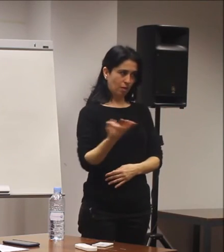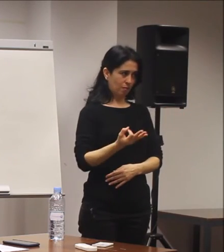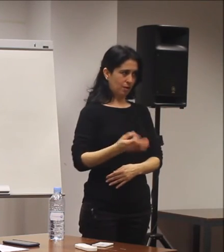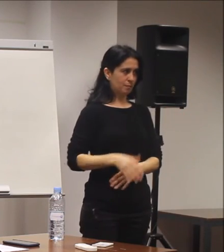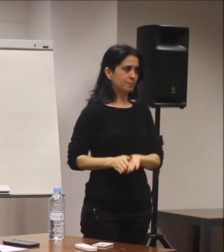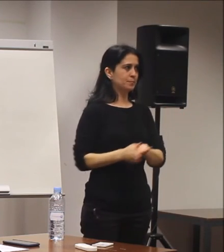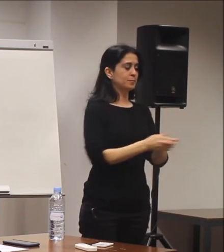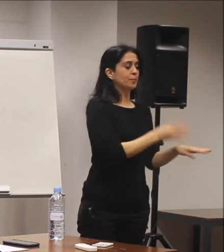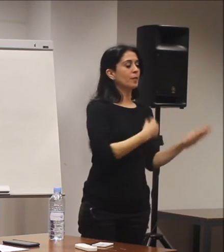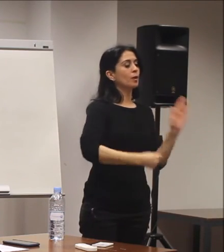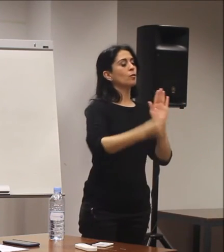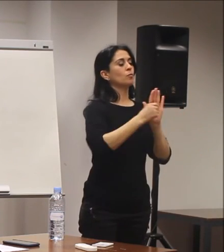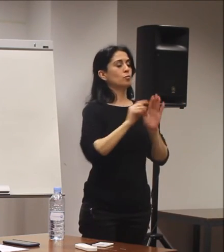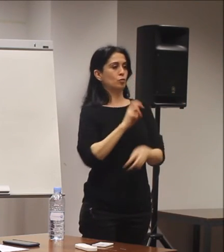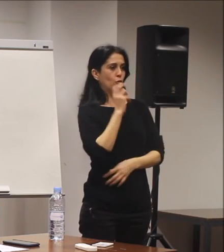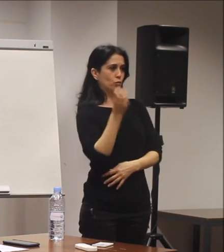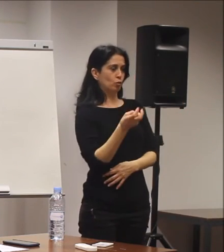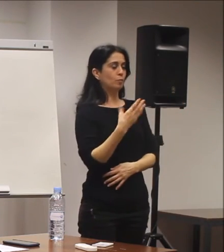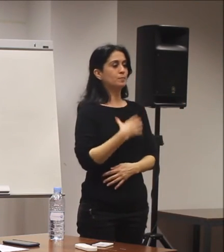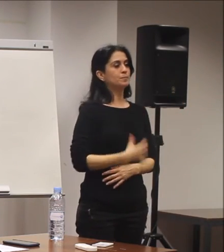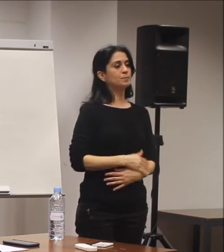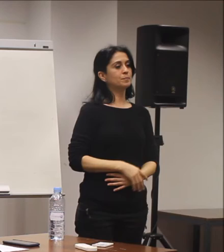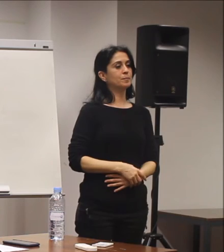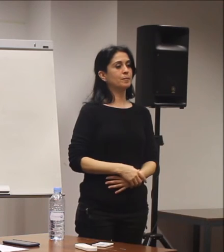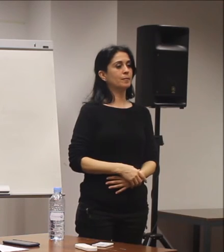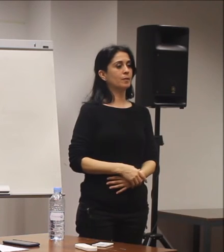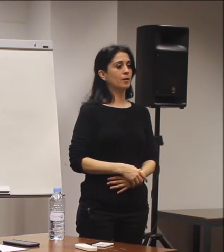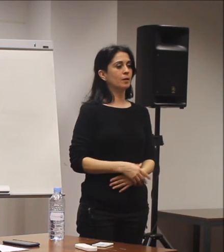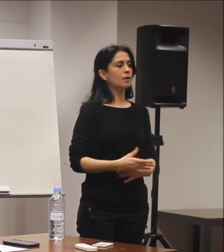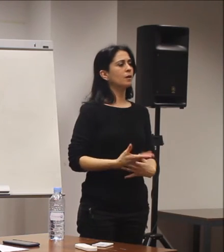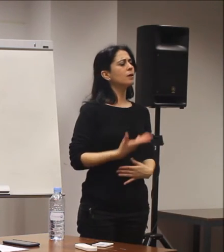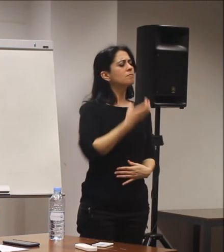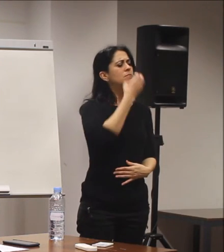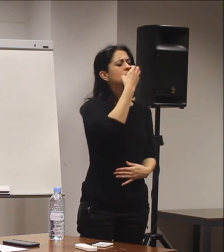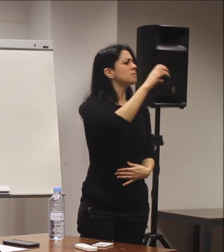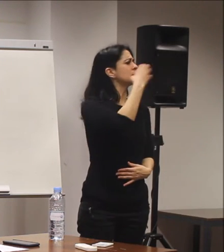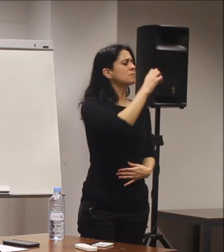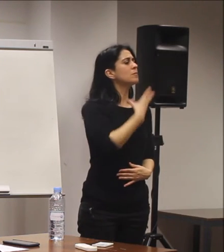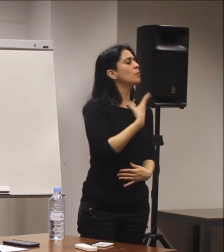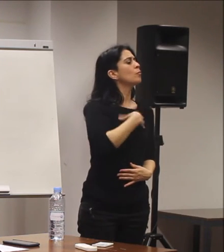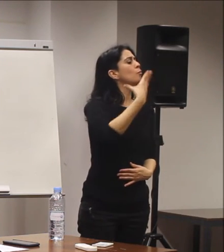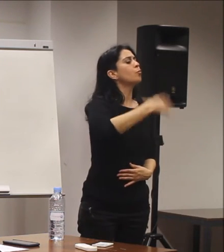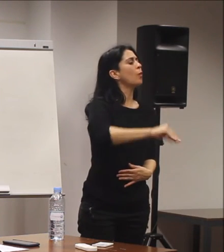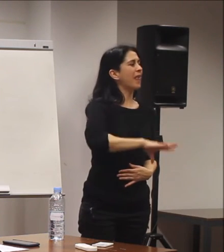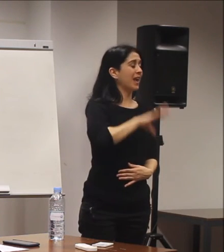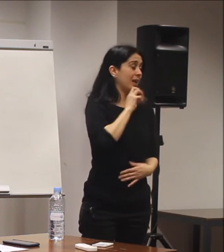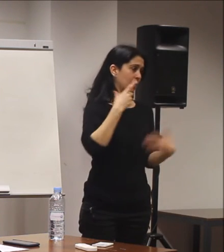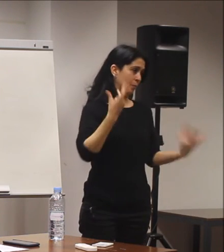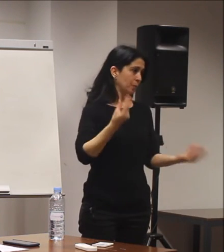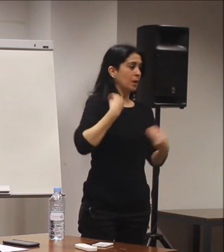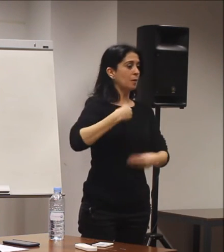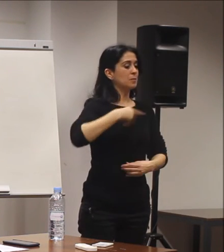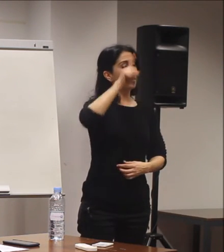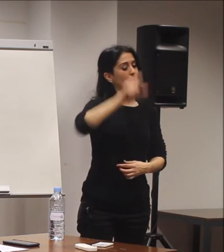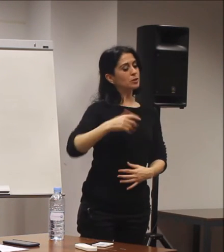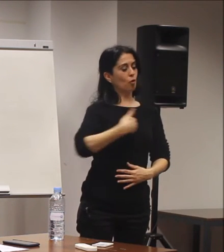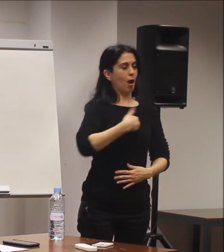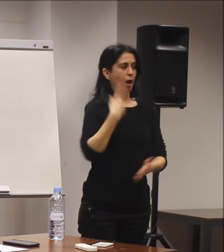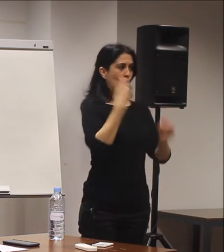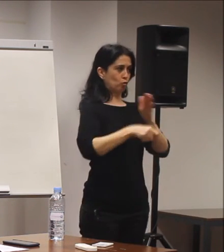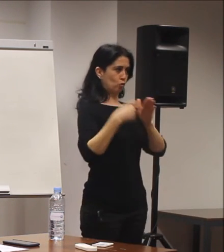Siguiente punto. ¿Quiénes pueden reclamar? Lo adelantaba yo antes. Los consumidores. No todo ciudadano es un